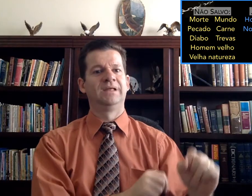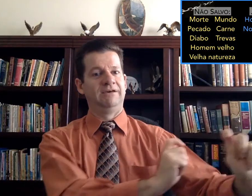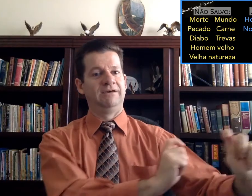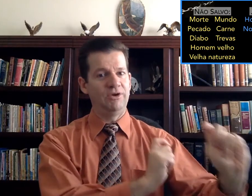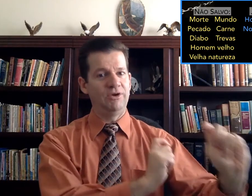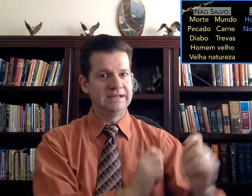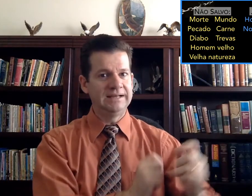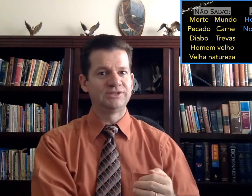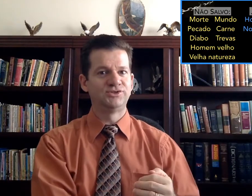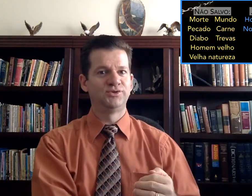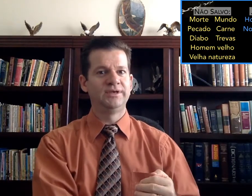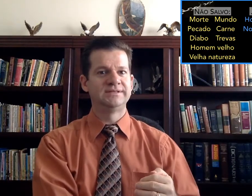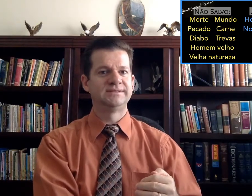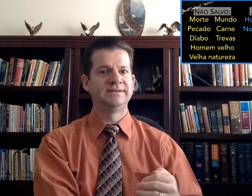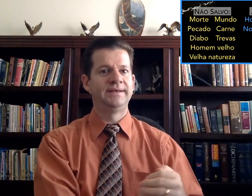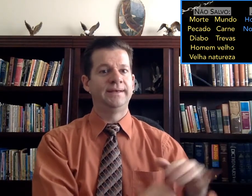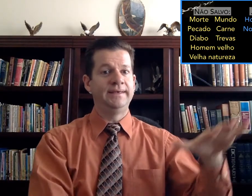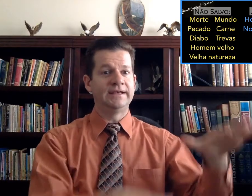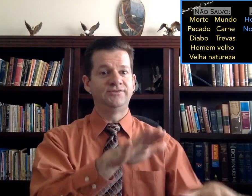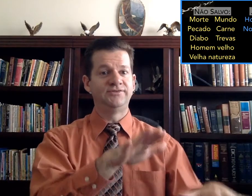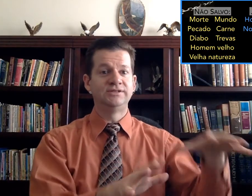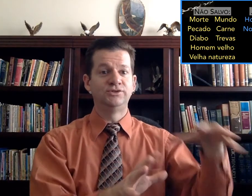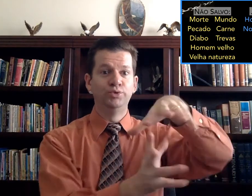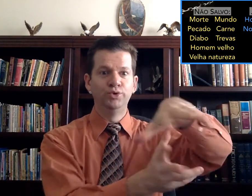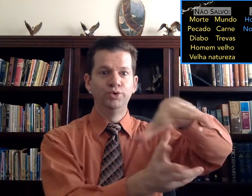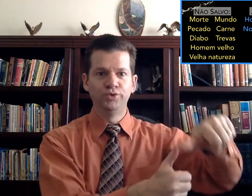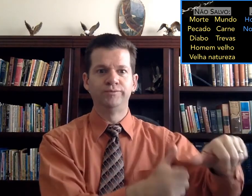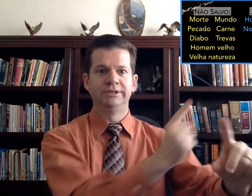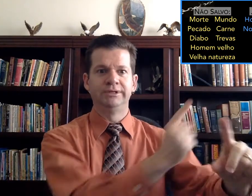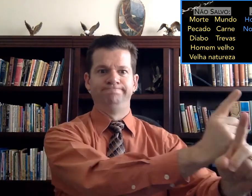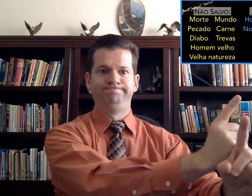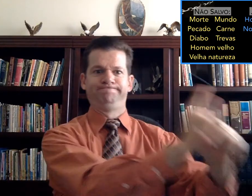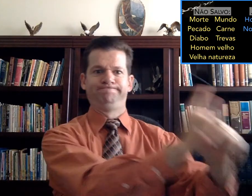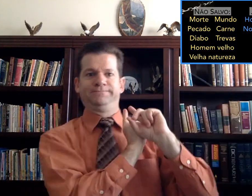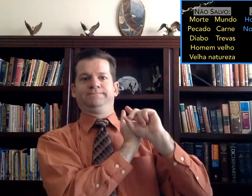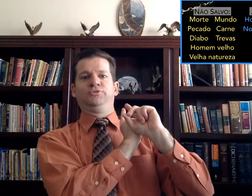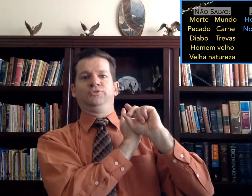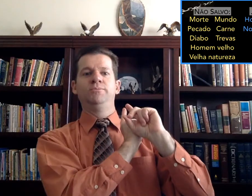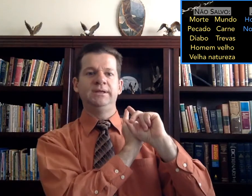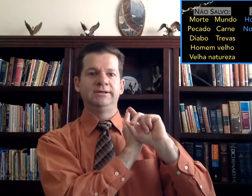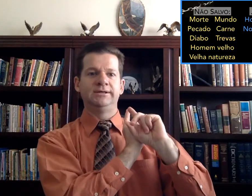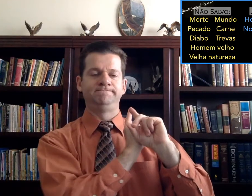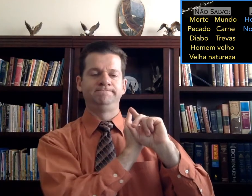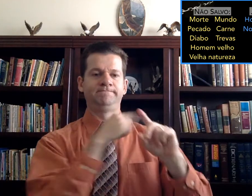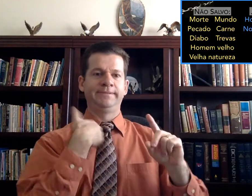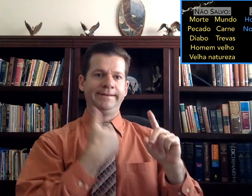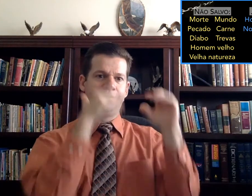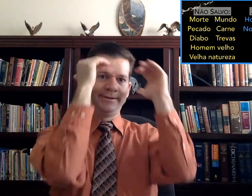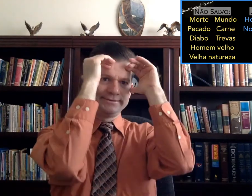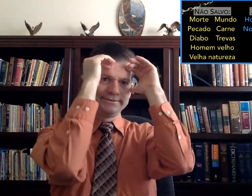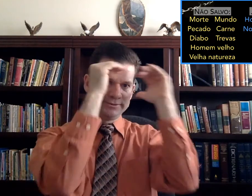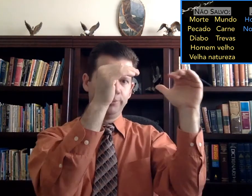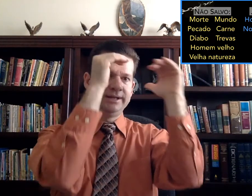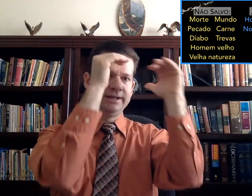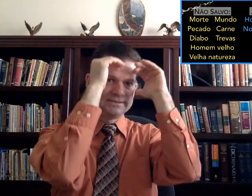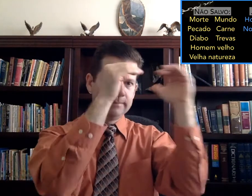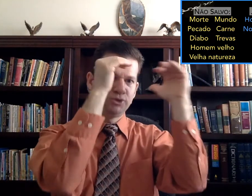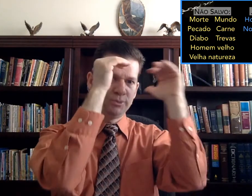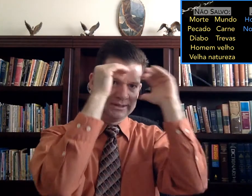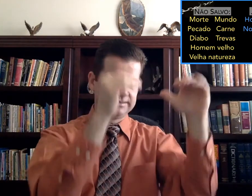vem com as tentações e às vezes o mundo domina. Nós